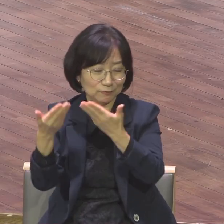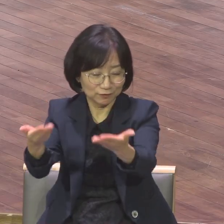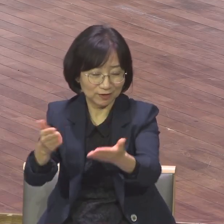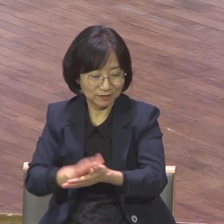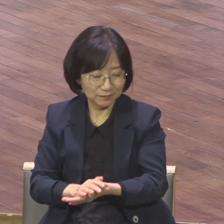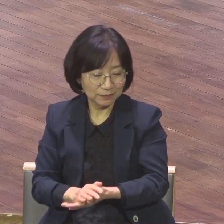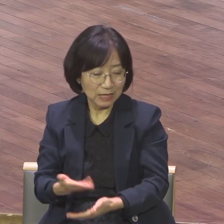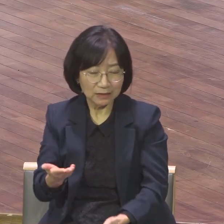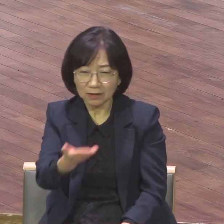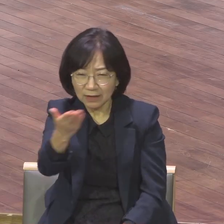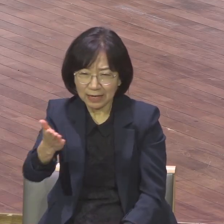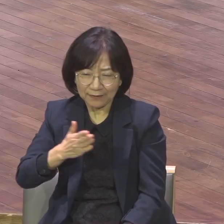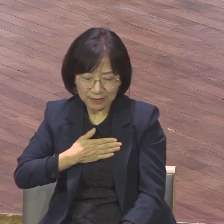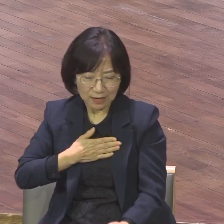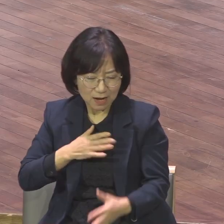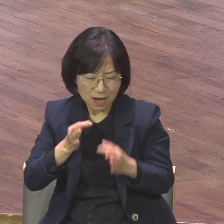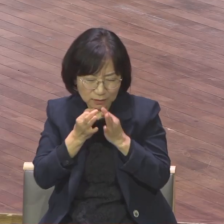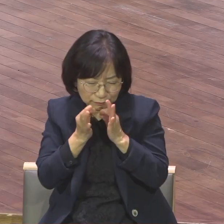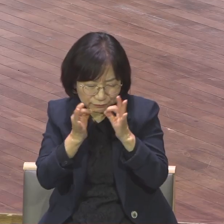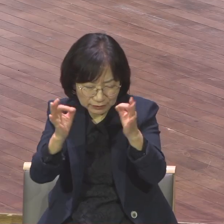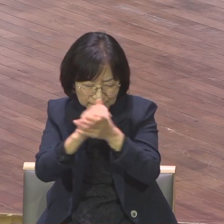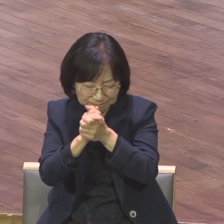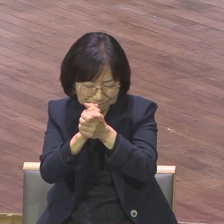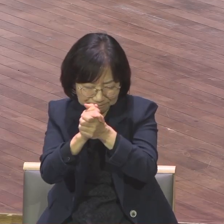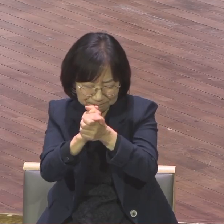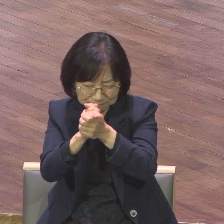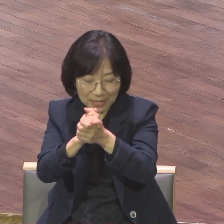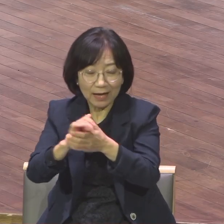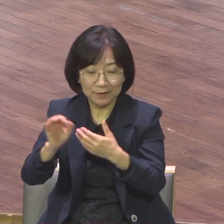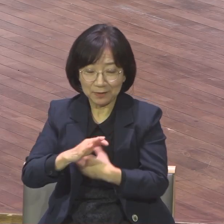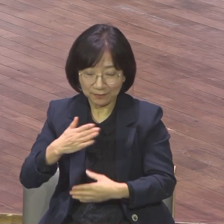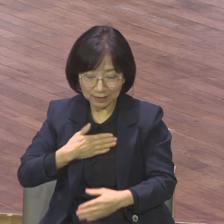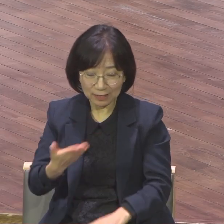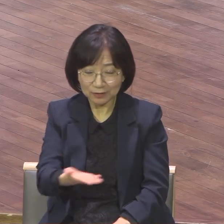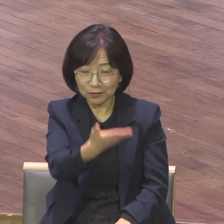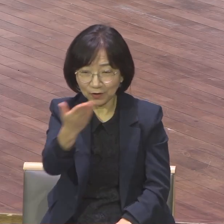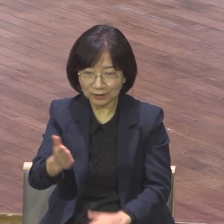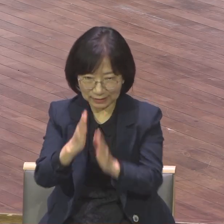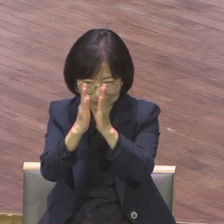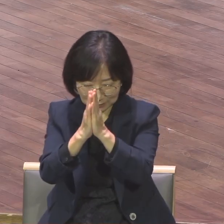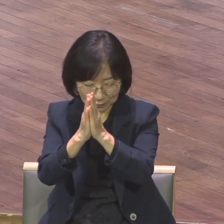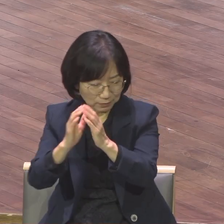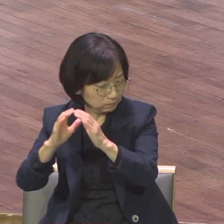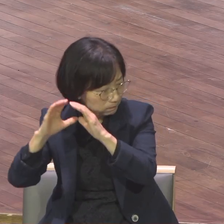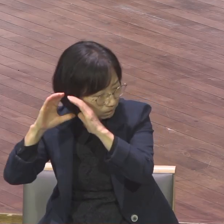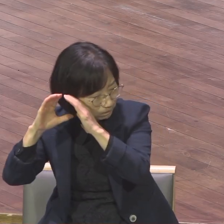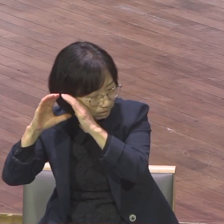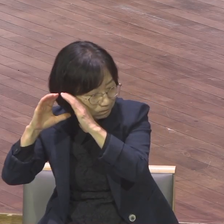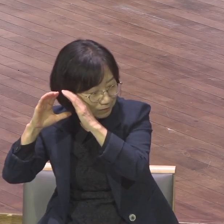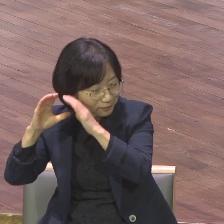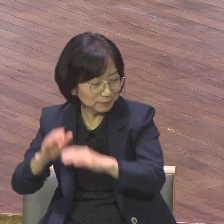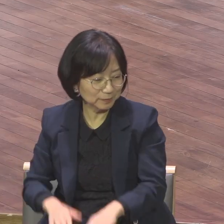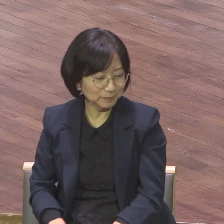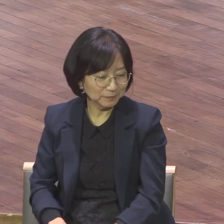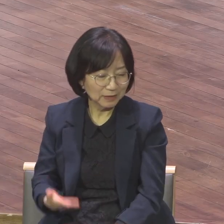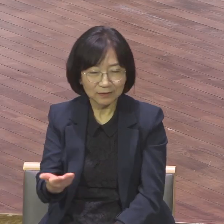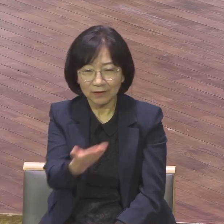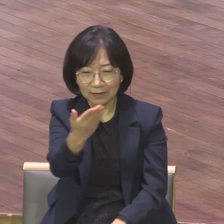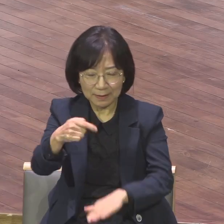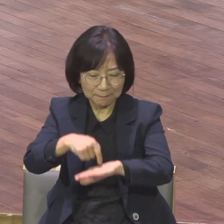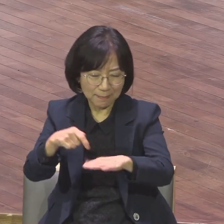것이니라. 너희가 내게 부르짖으며 내게 와서 기도하면 내가 너희들의 기도를 들을